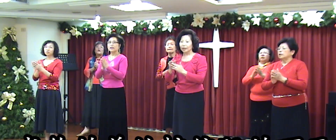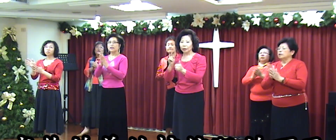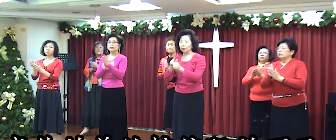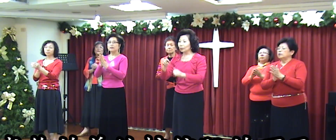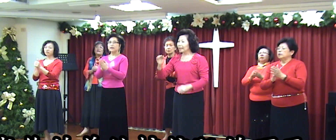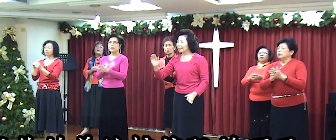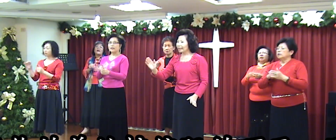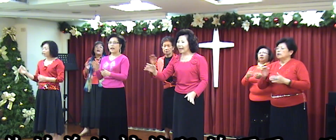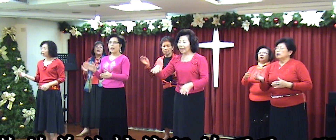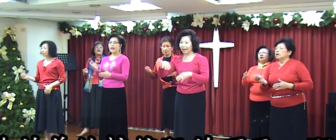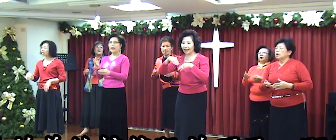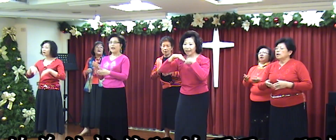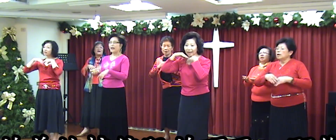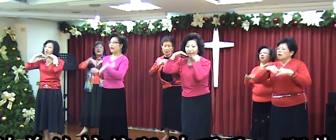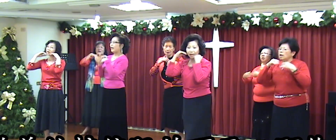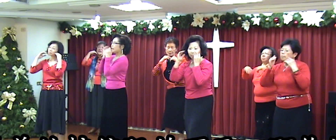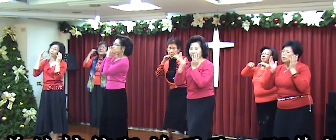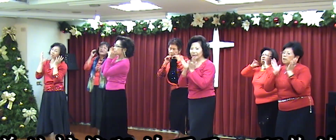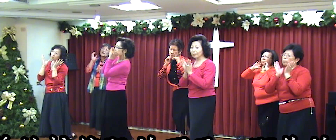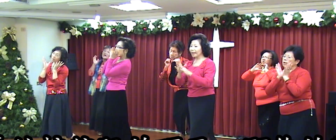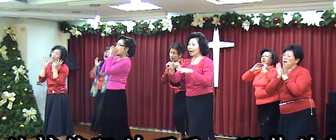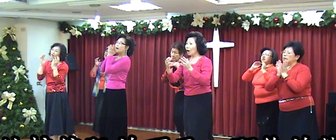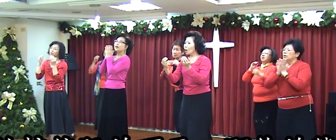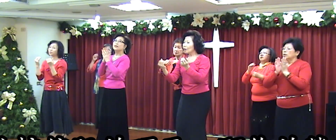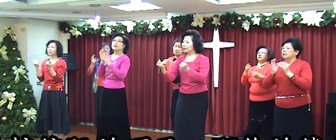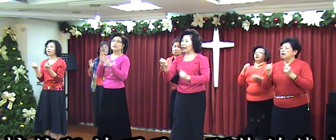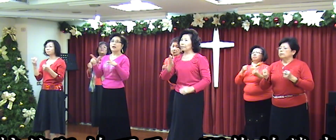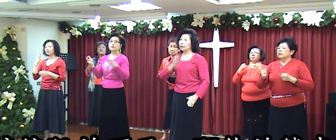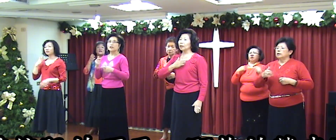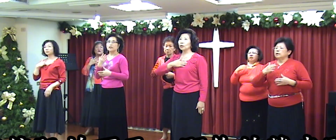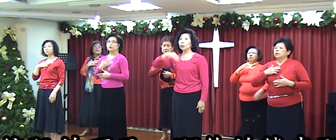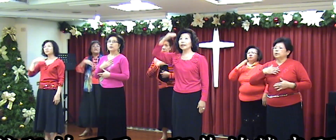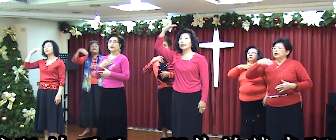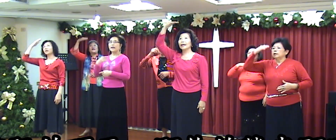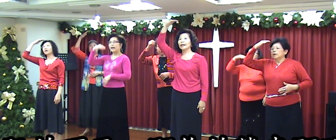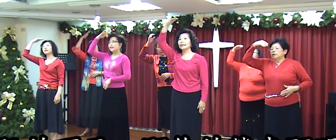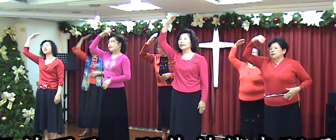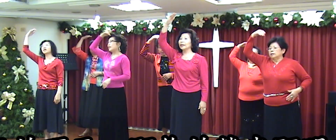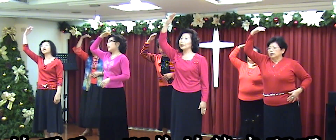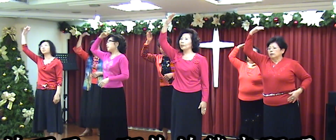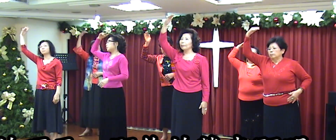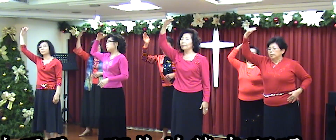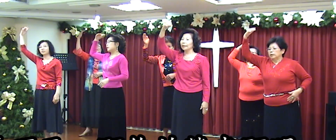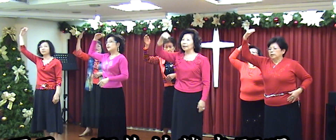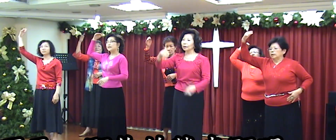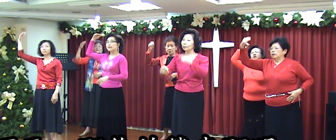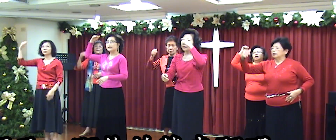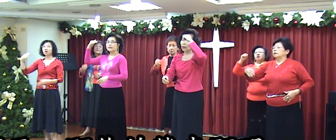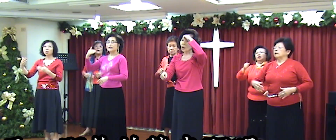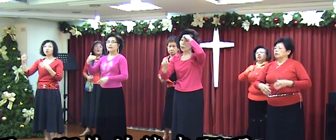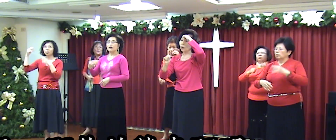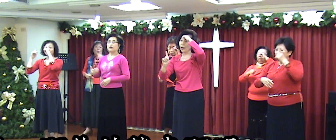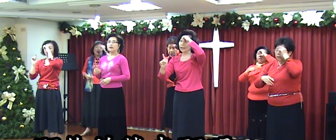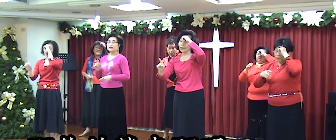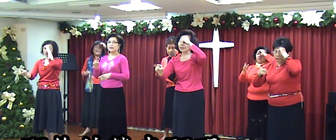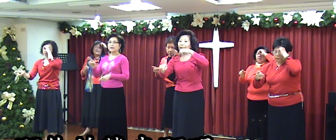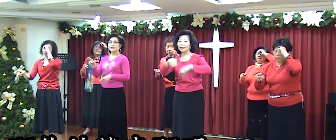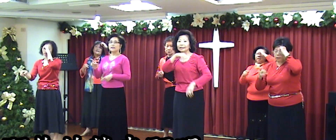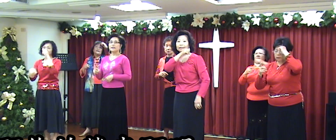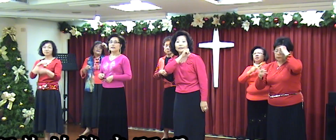求你的奇妙点你阮的心意，愿你